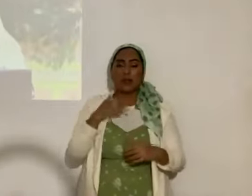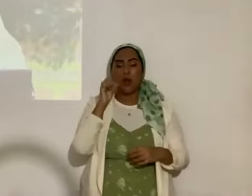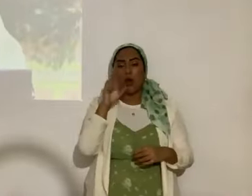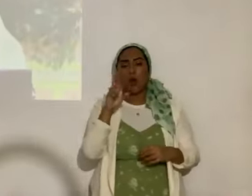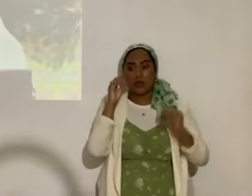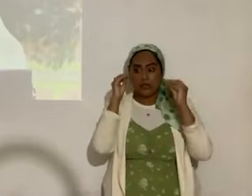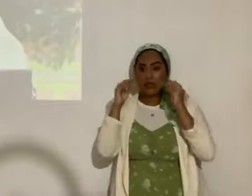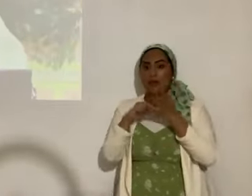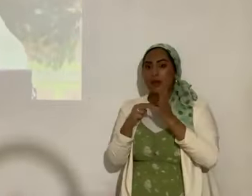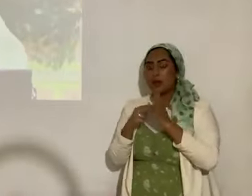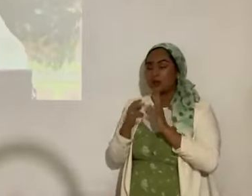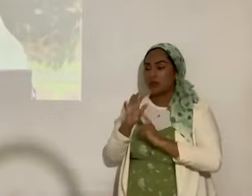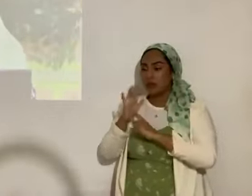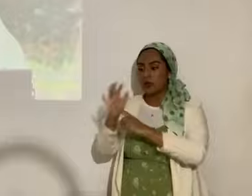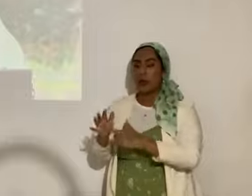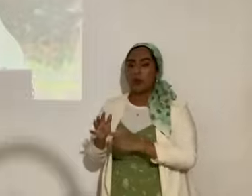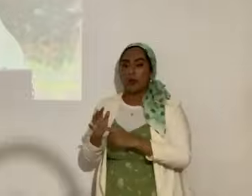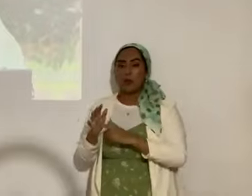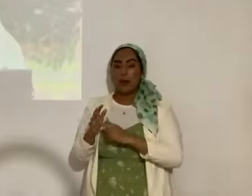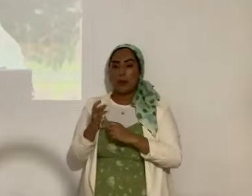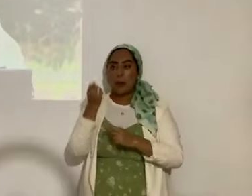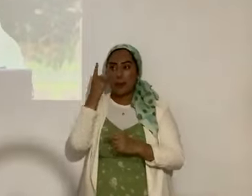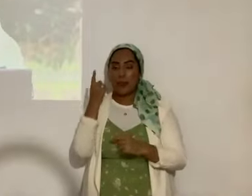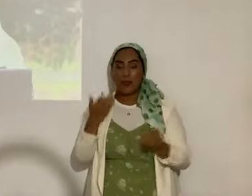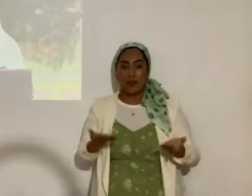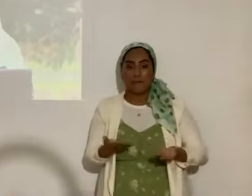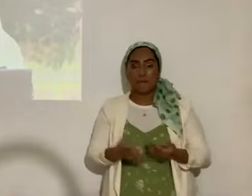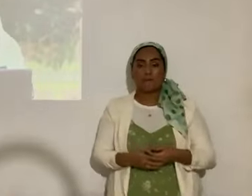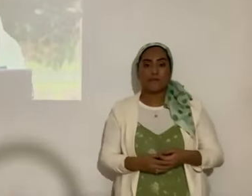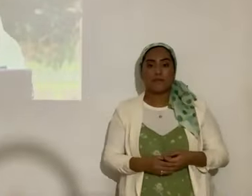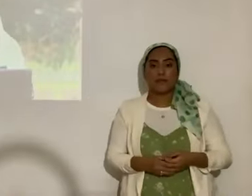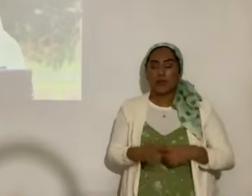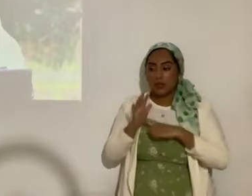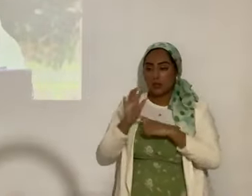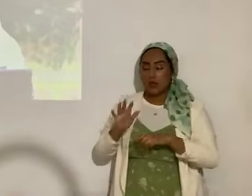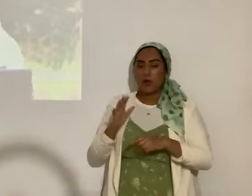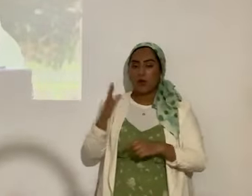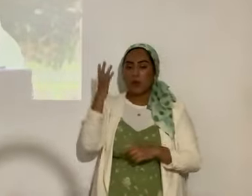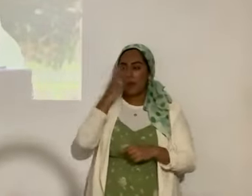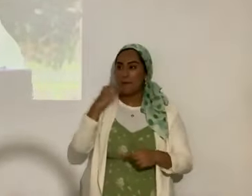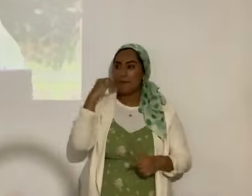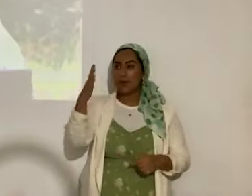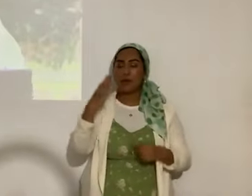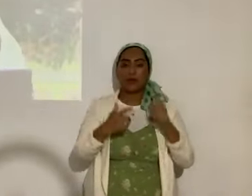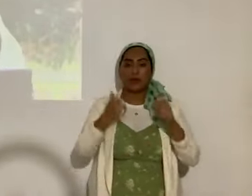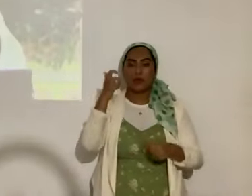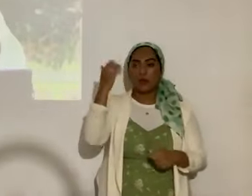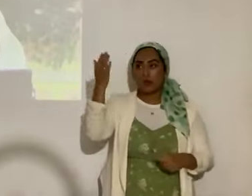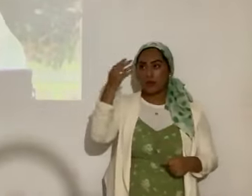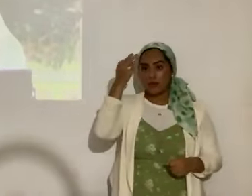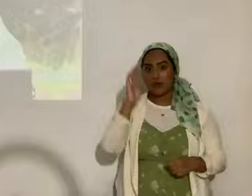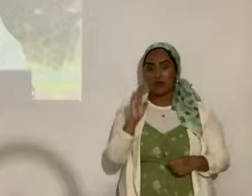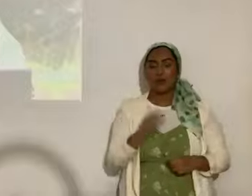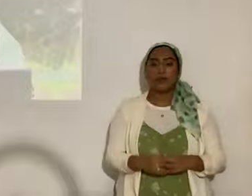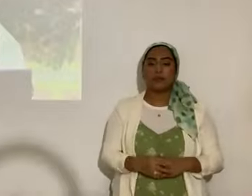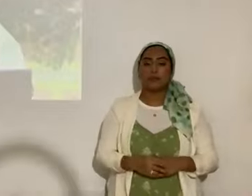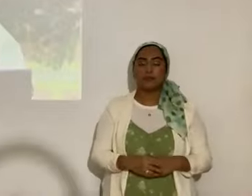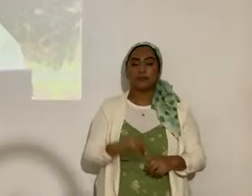es transmitir el conocimiento y habilidades Y en este caso transmitir las Maravillas y grandezas de